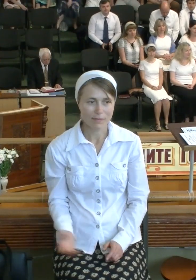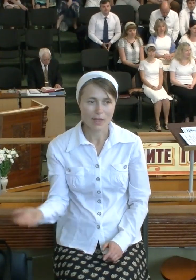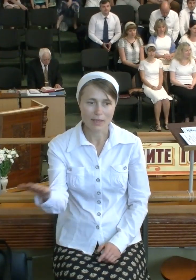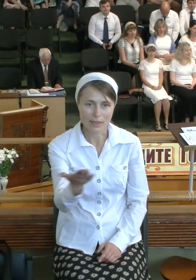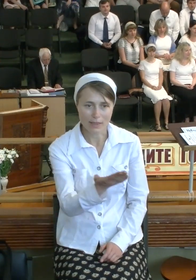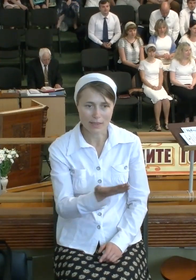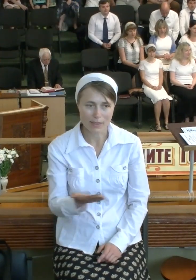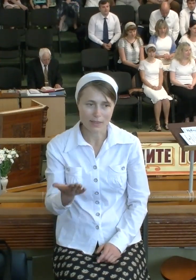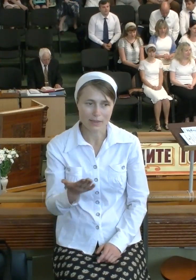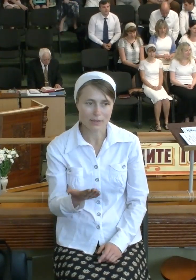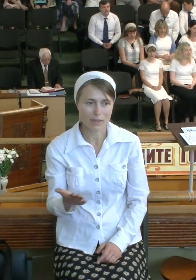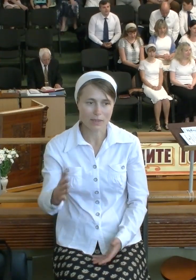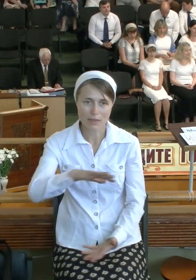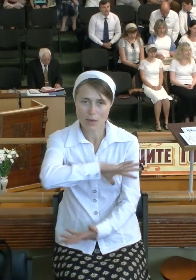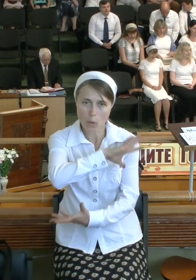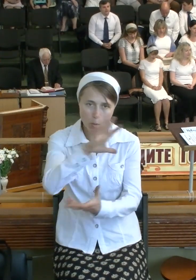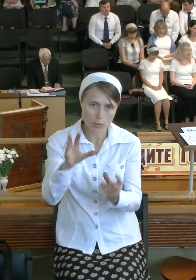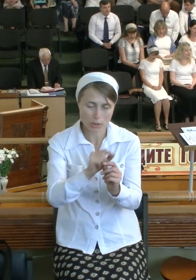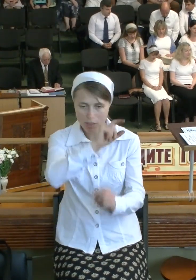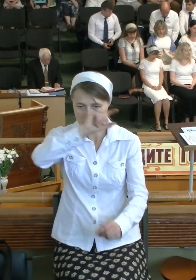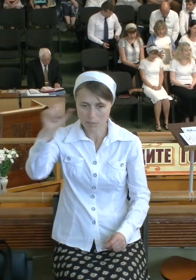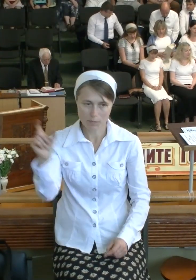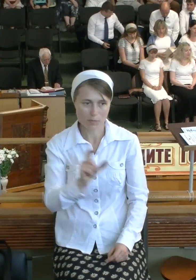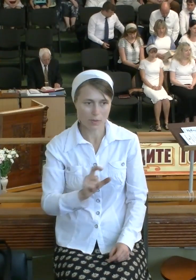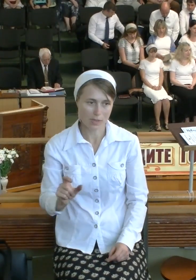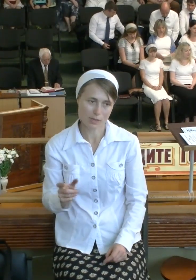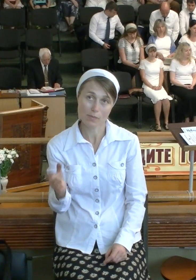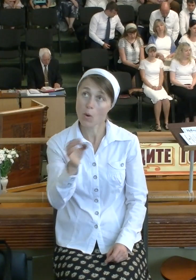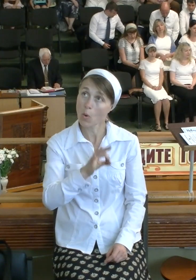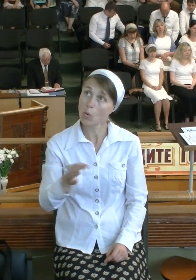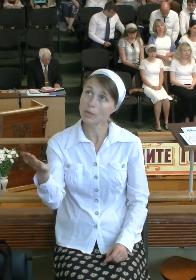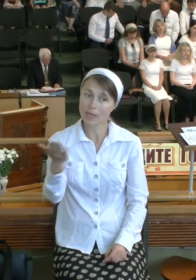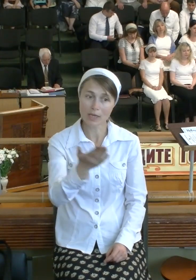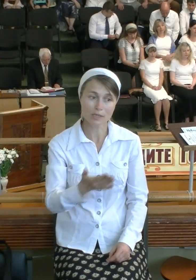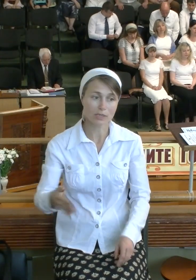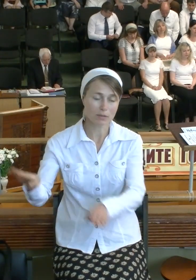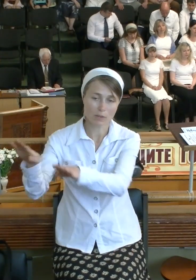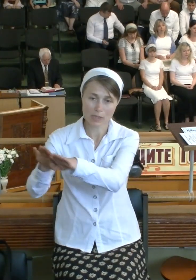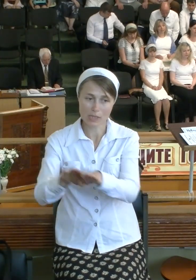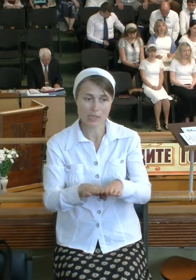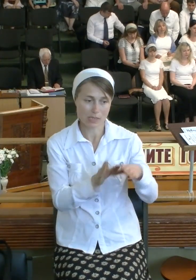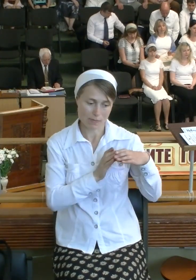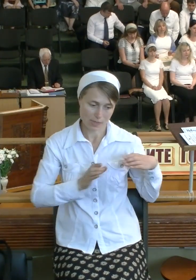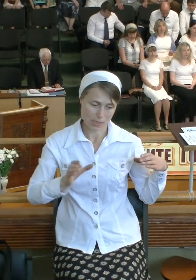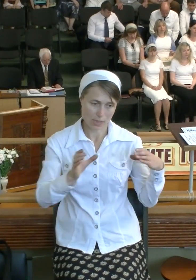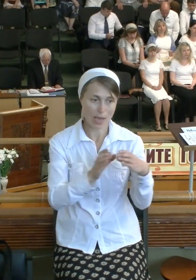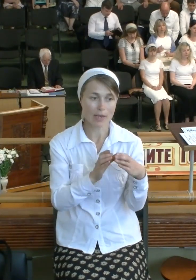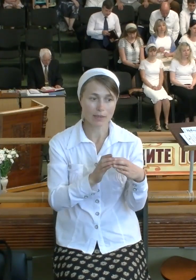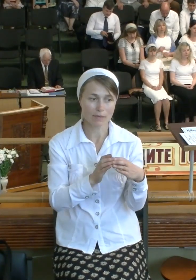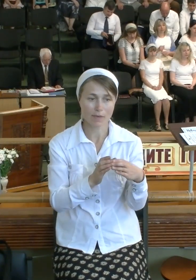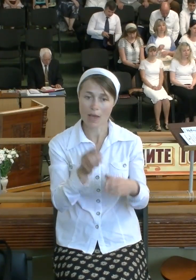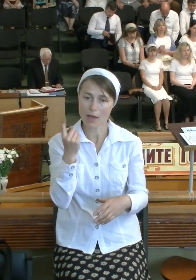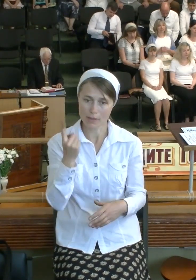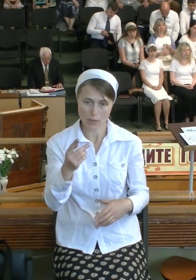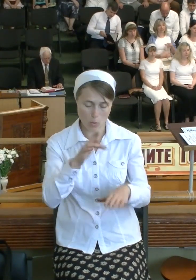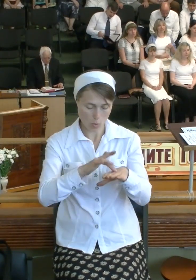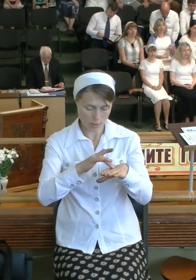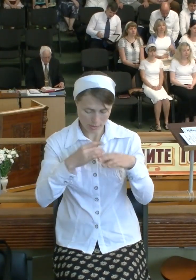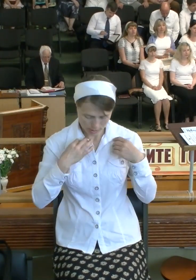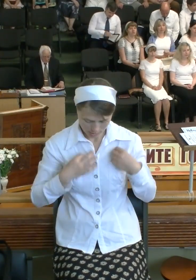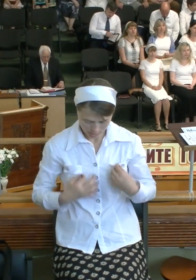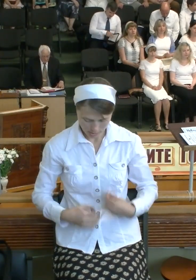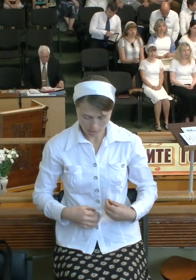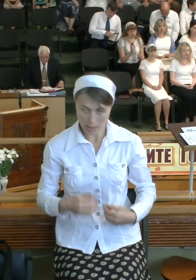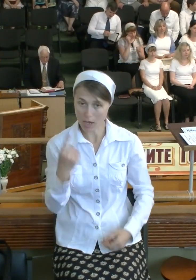наша общая песня о нашем единстве в церкви. Одно тело и